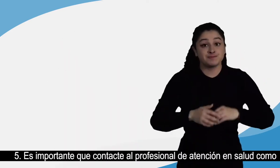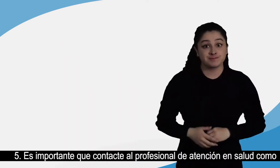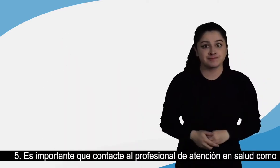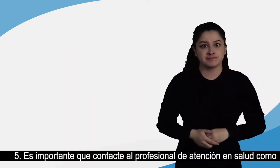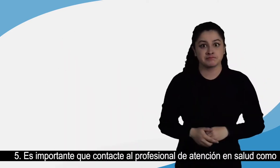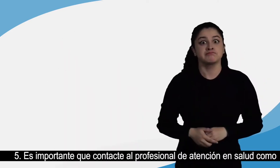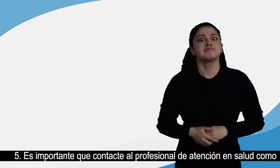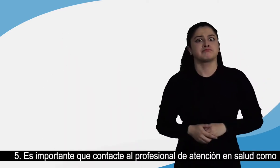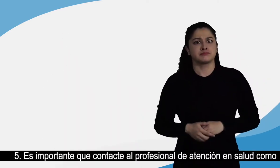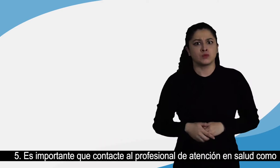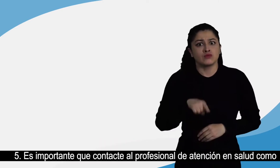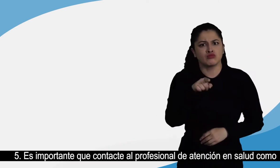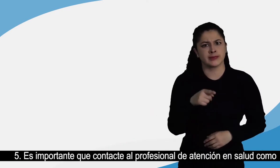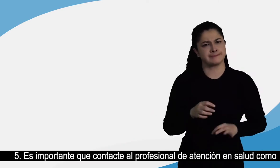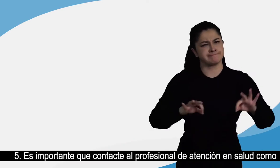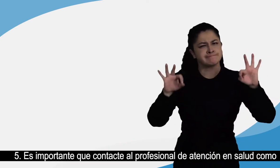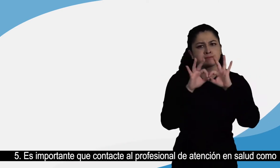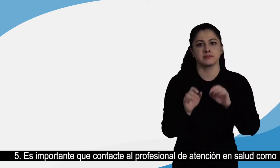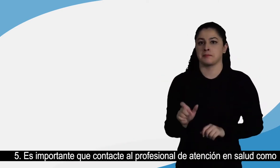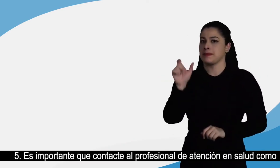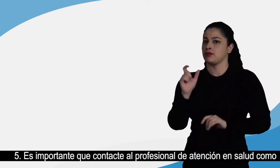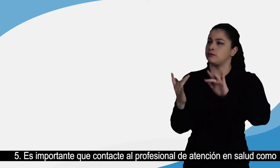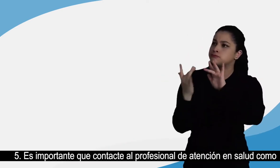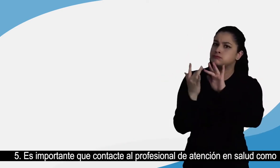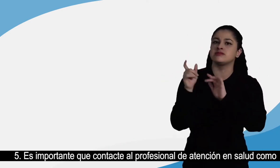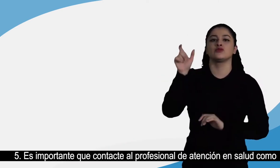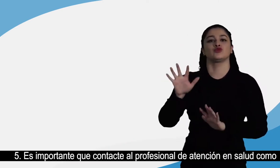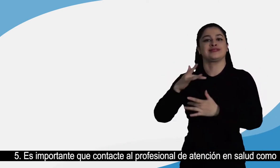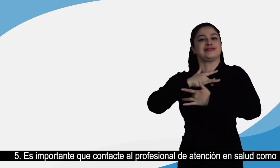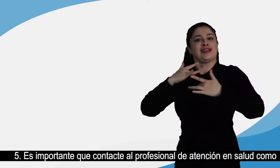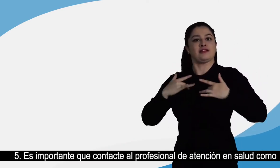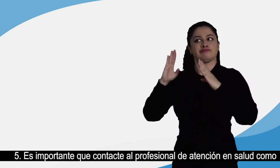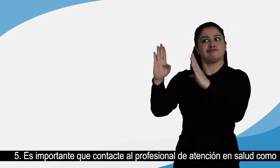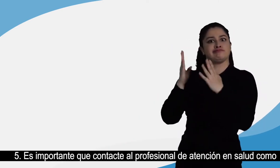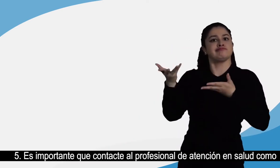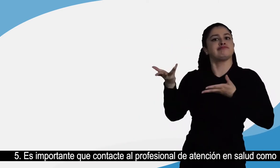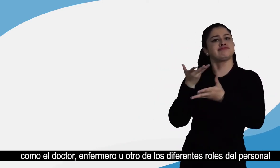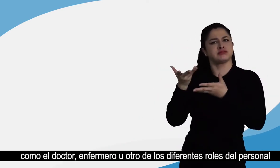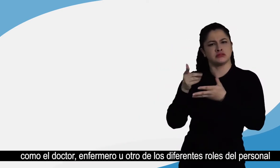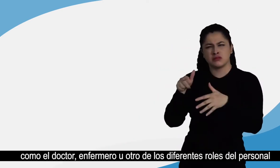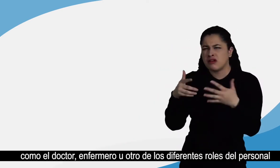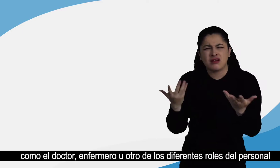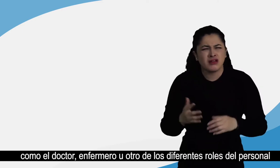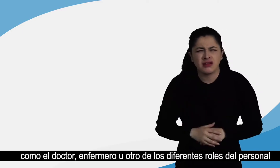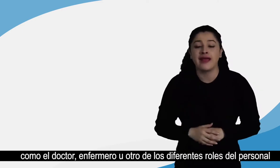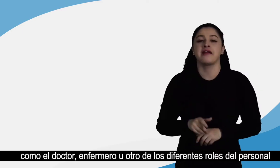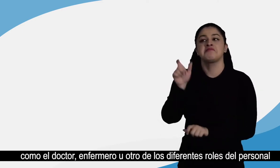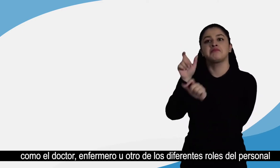Quinto, es importante que contacte al profesional de atención en salud Como el doctor, enfermero